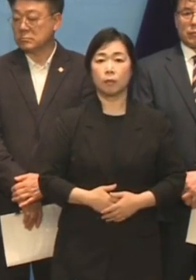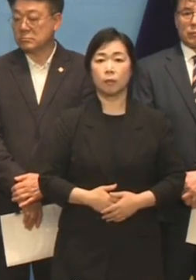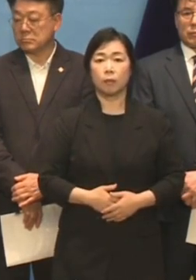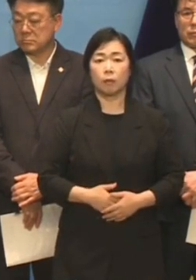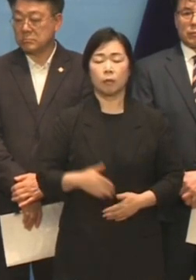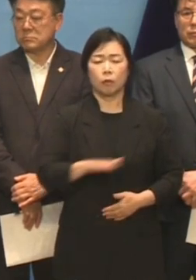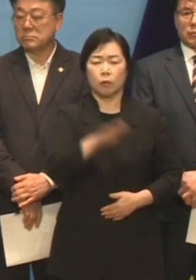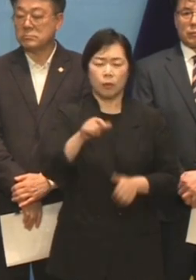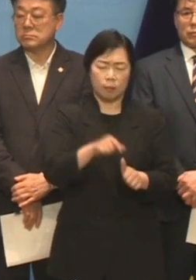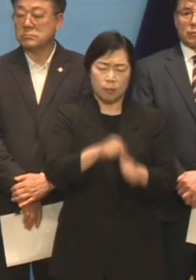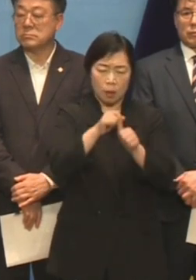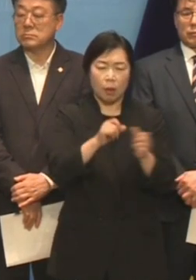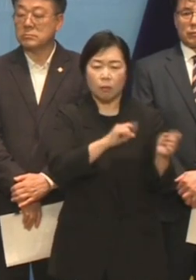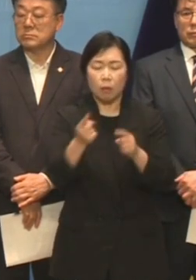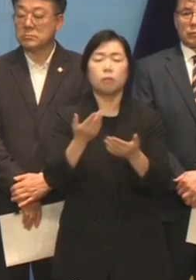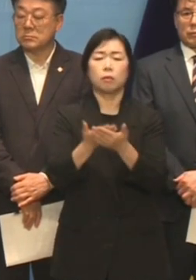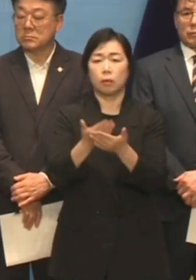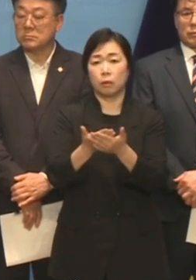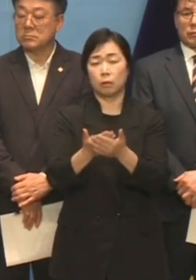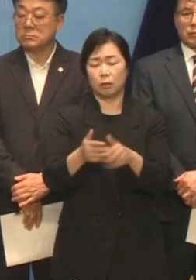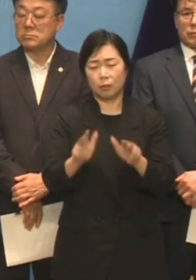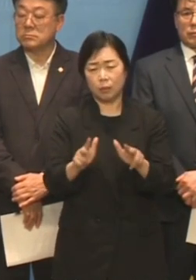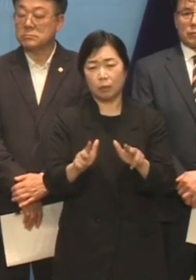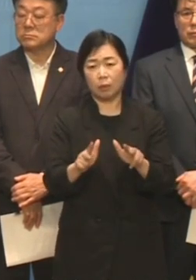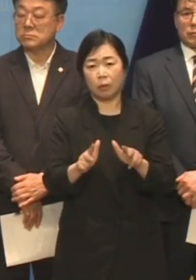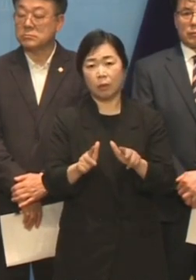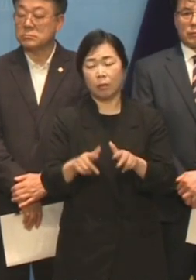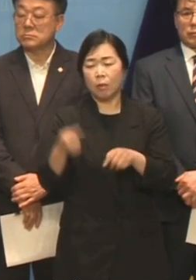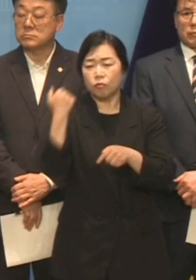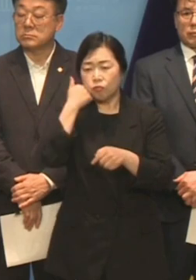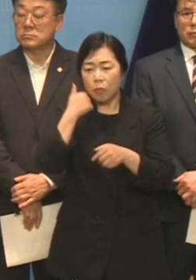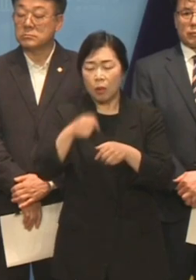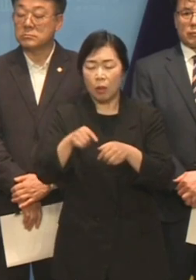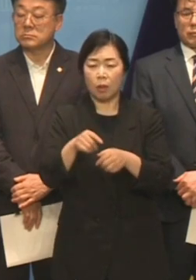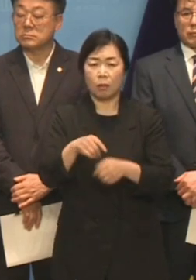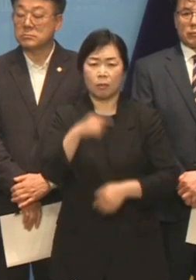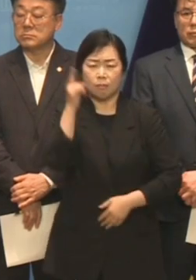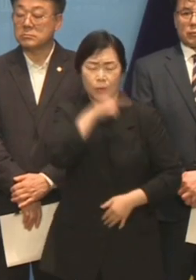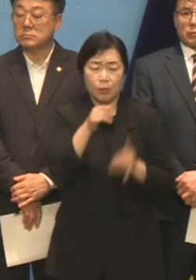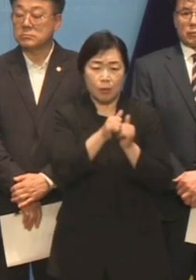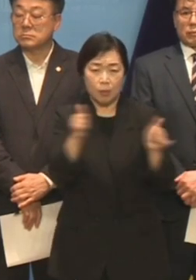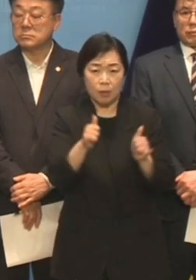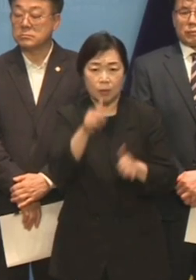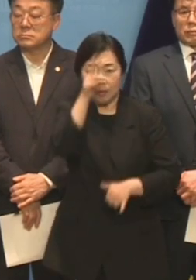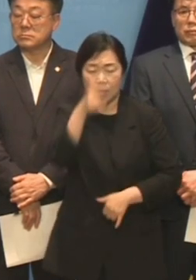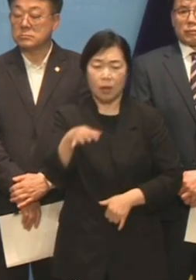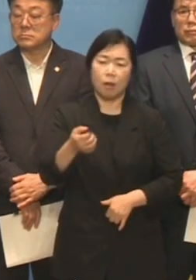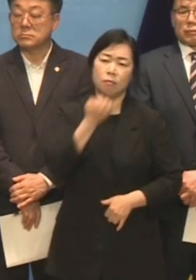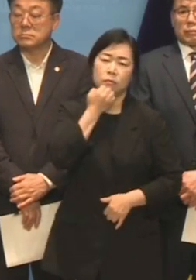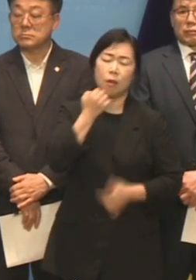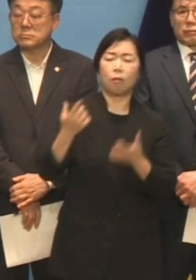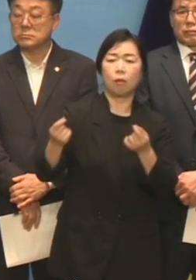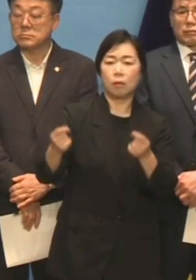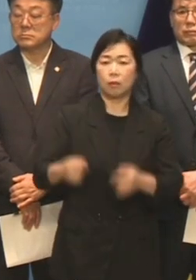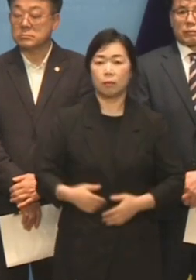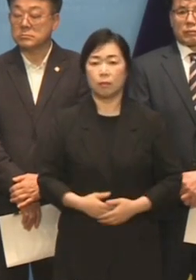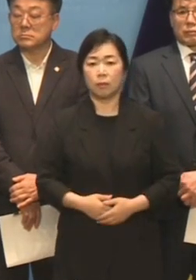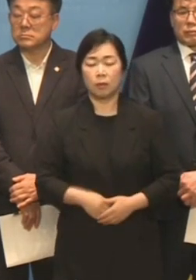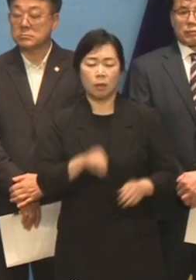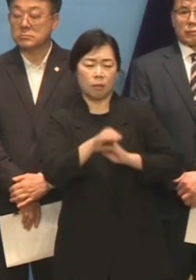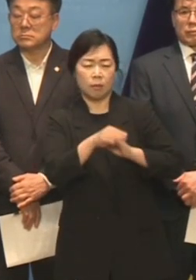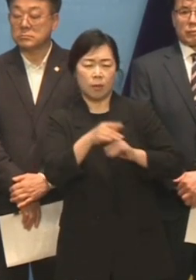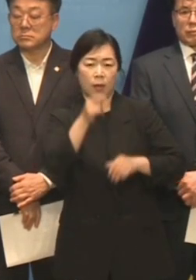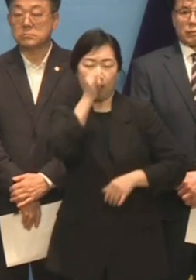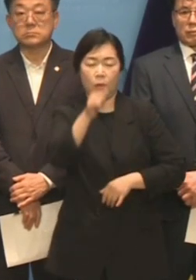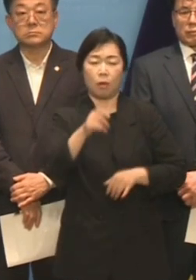제발 저희 좀 살려주세요. 지금도 컨설팅이나 나쁜 중개인들은 경찰을 비웃는 듯이 페라리, 포르쉐